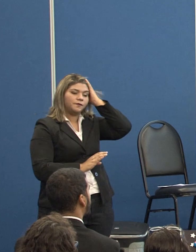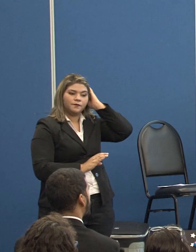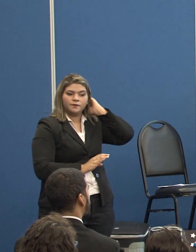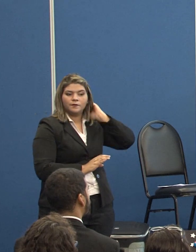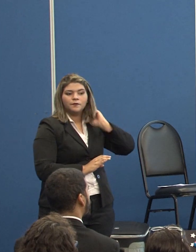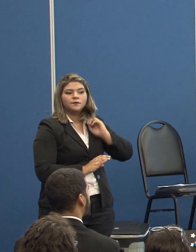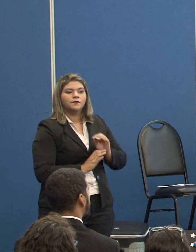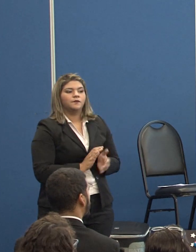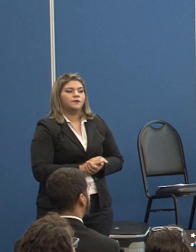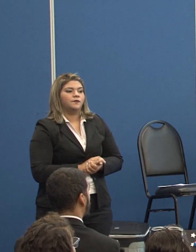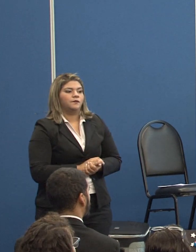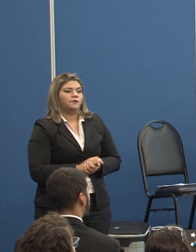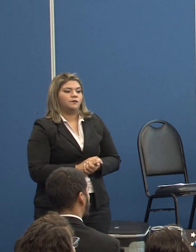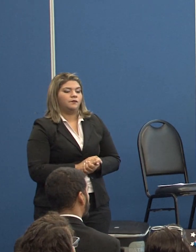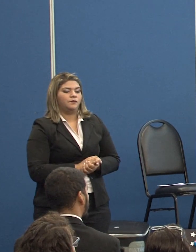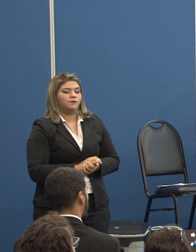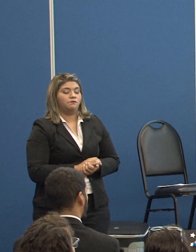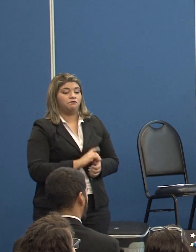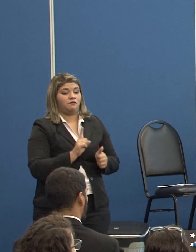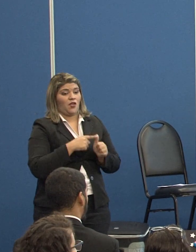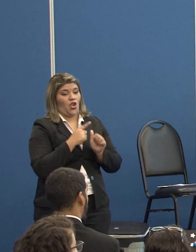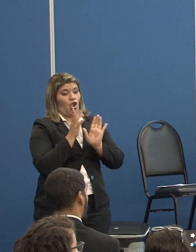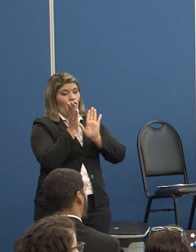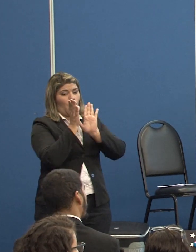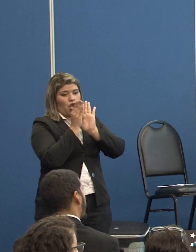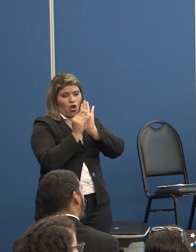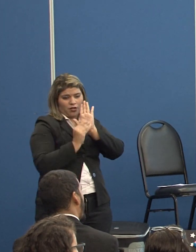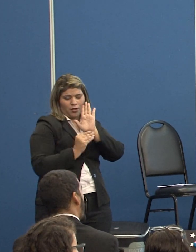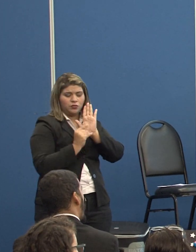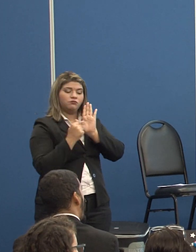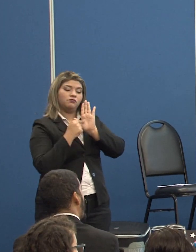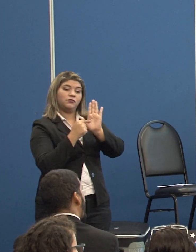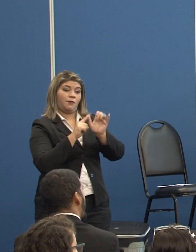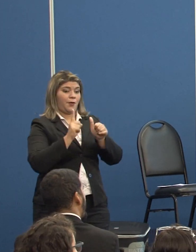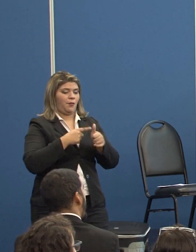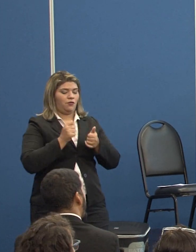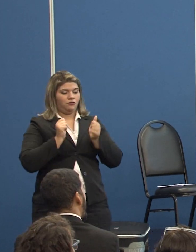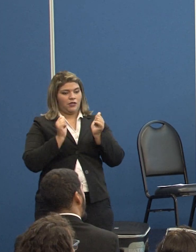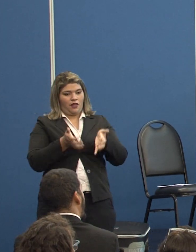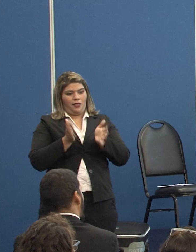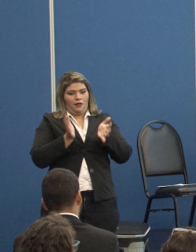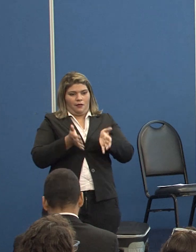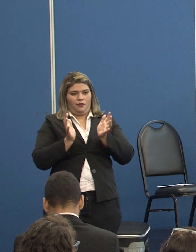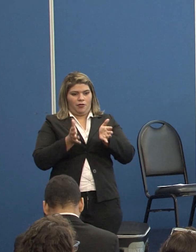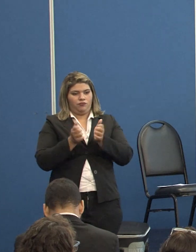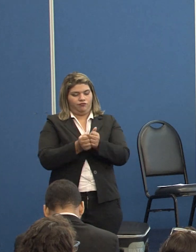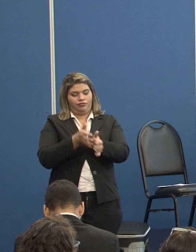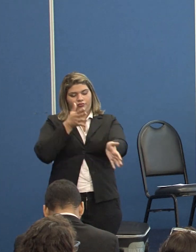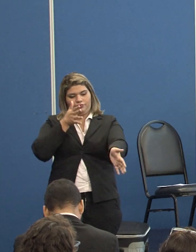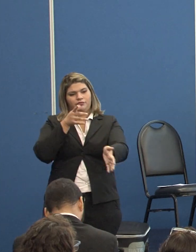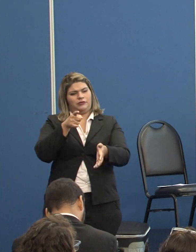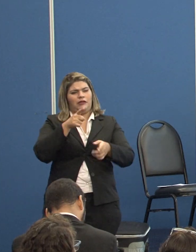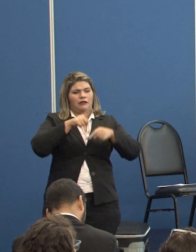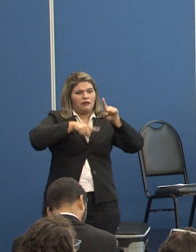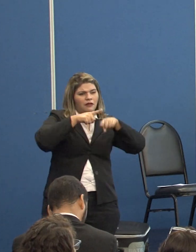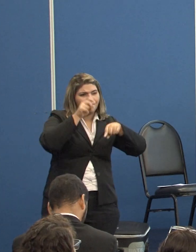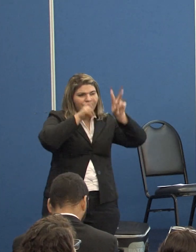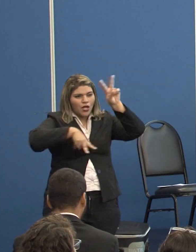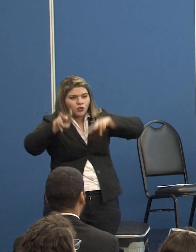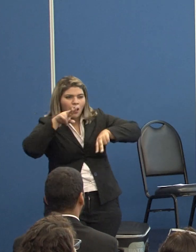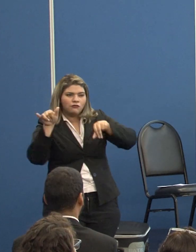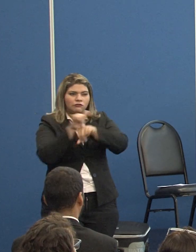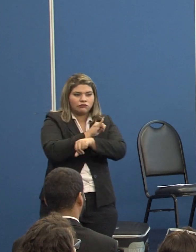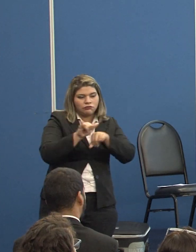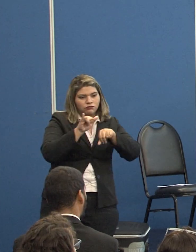Acho que eu vou... Primeiramente, os conteúdos são abordados em Libras, com vários recursos visuais, como vocês estão vendo